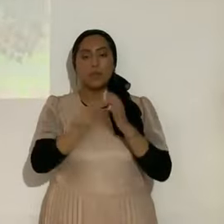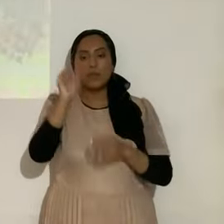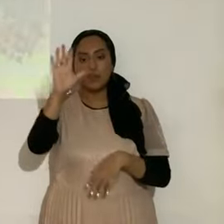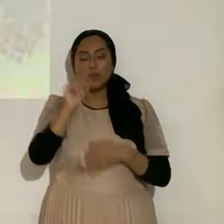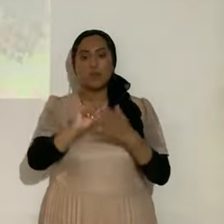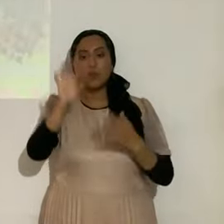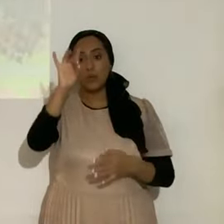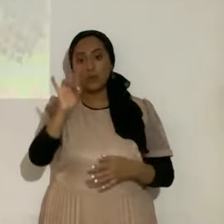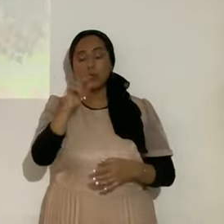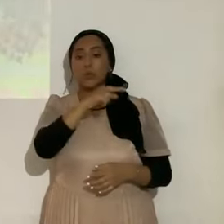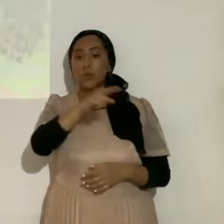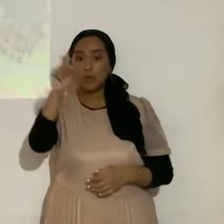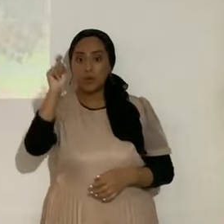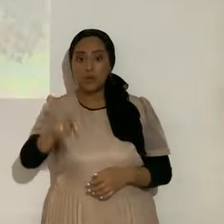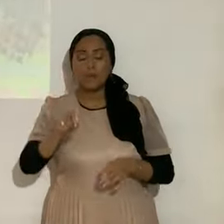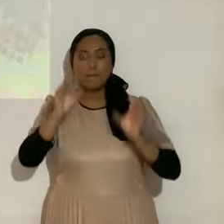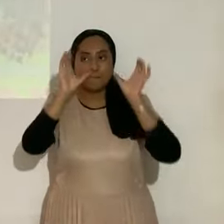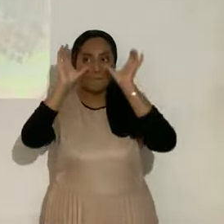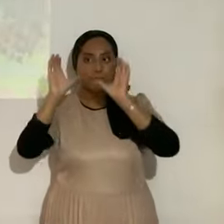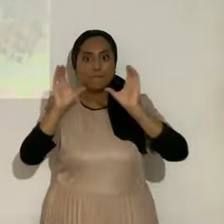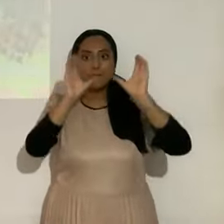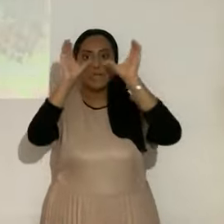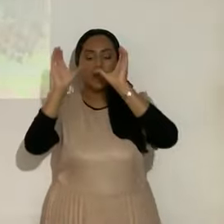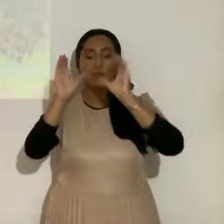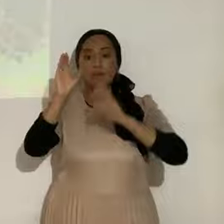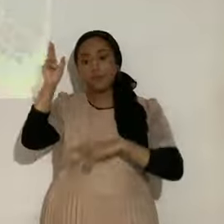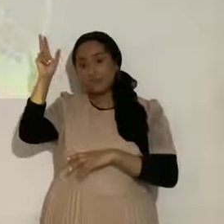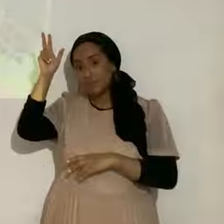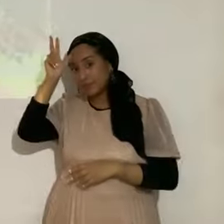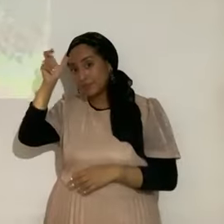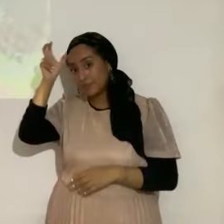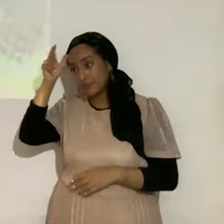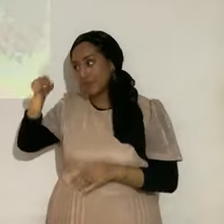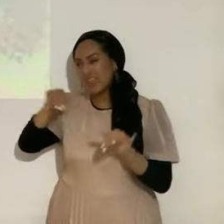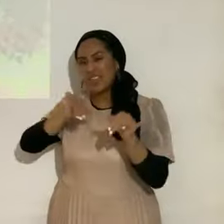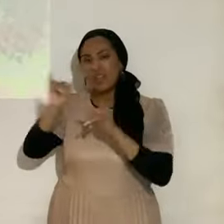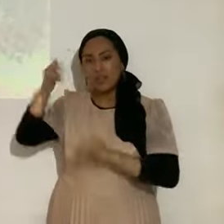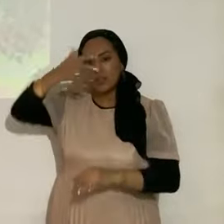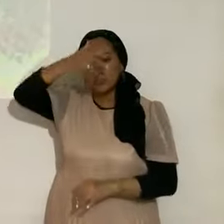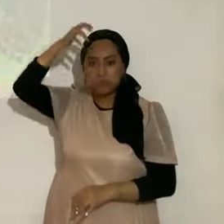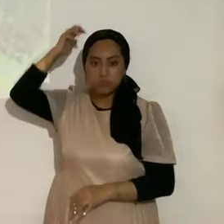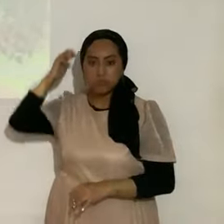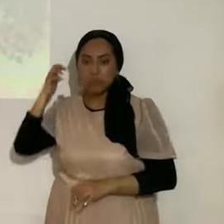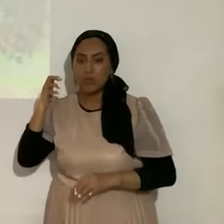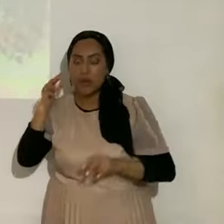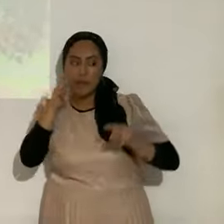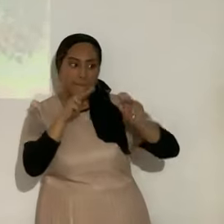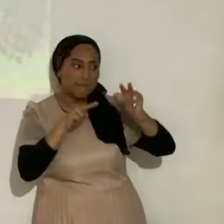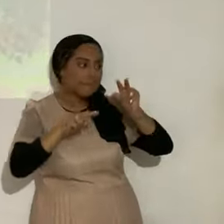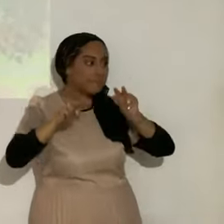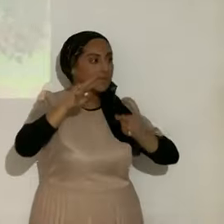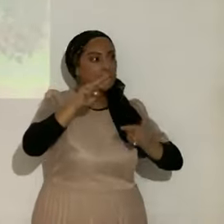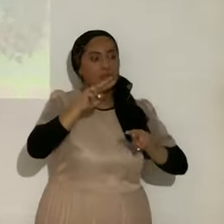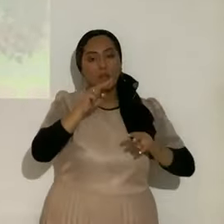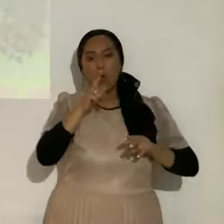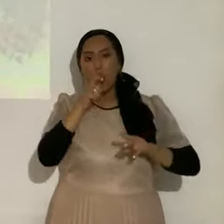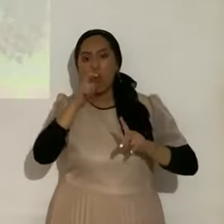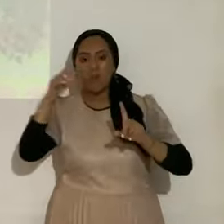así. Sed sobrios y velad, porque vuestro adversario, el diablo, como león rugiente, anda alrededor buscando a quien